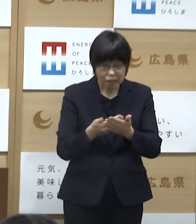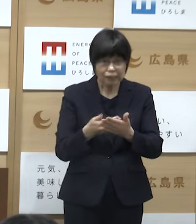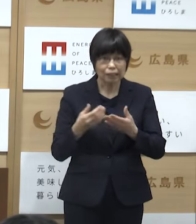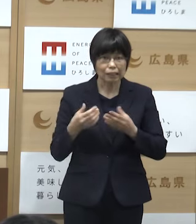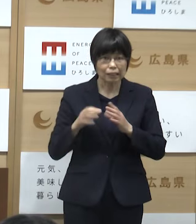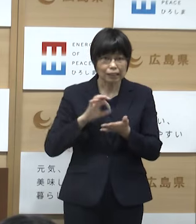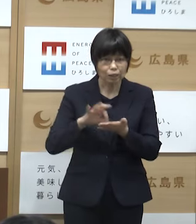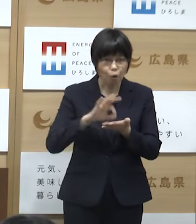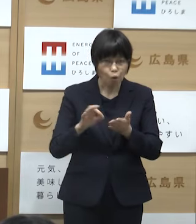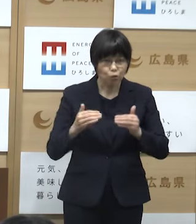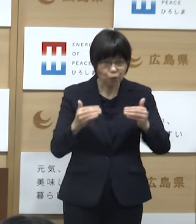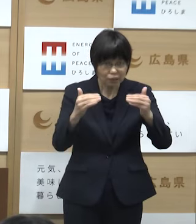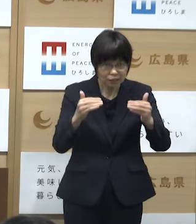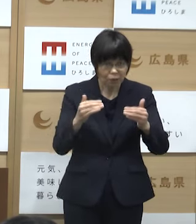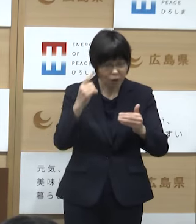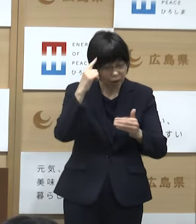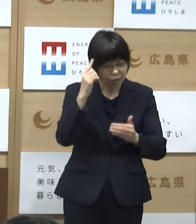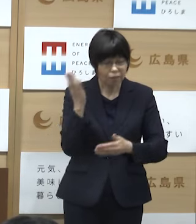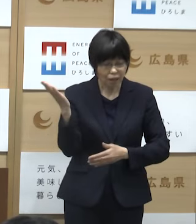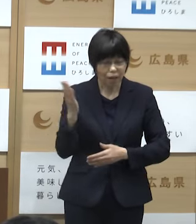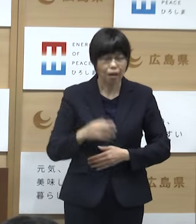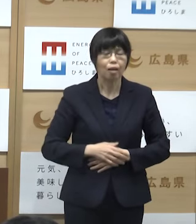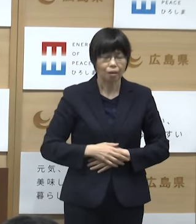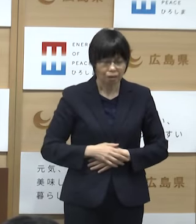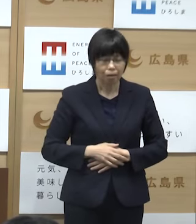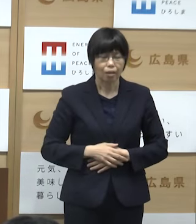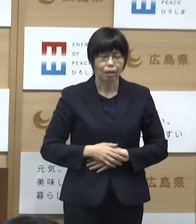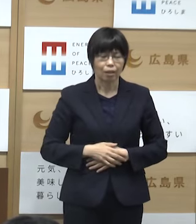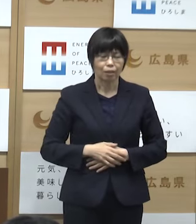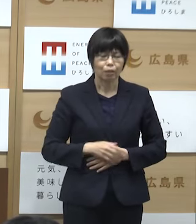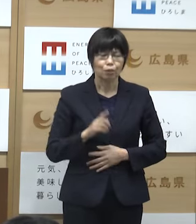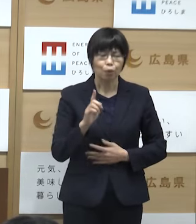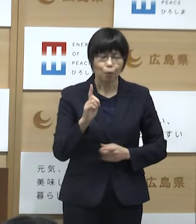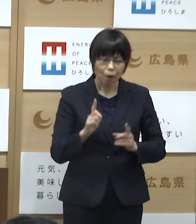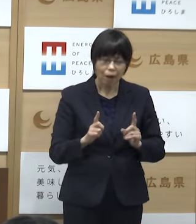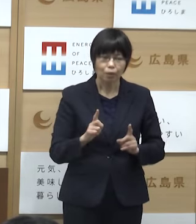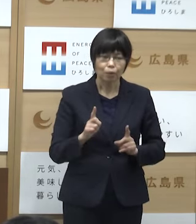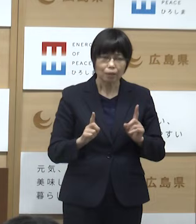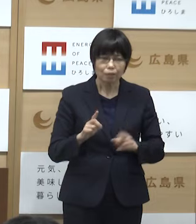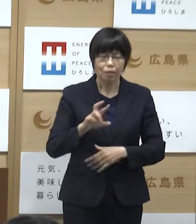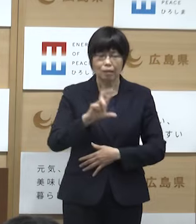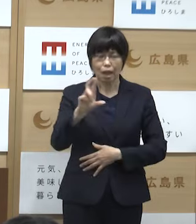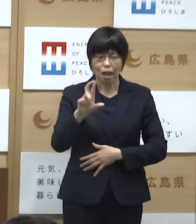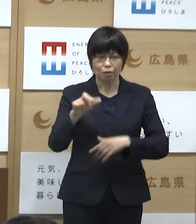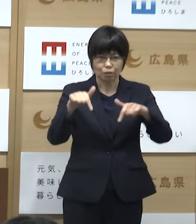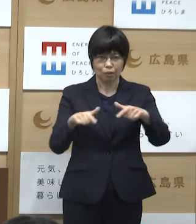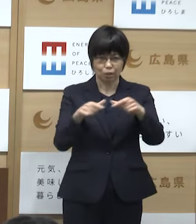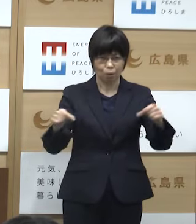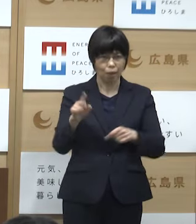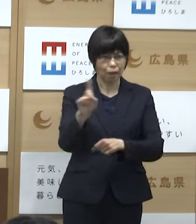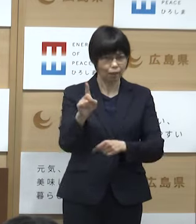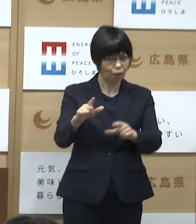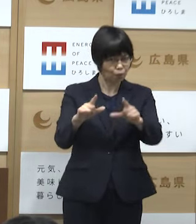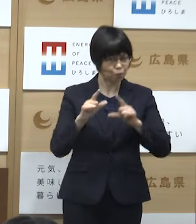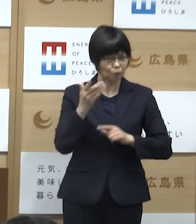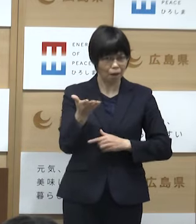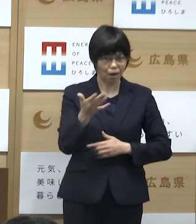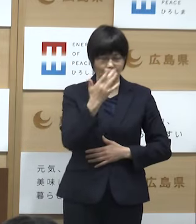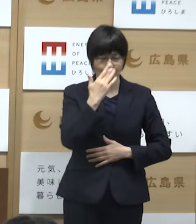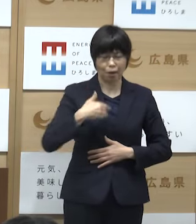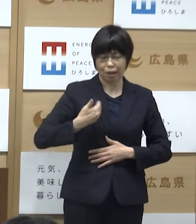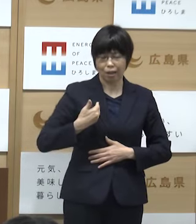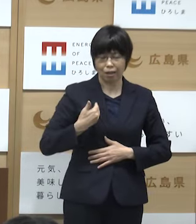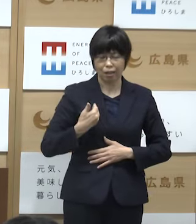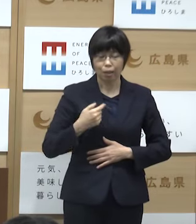いや、利用促進の、いや、それは JR さんが何とおっしゃられるかということを、我々今受け身で待っているところなので、我々から、いや、利